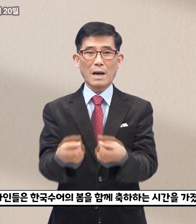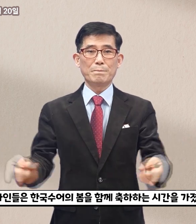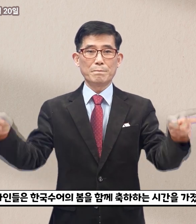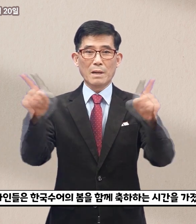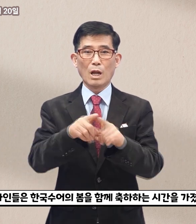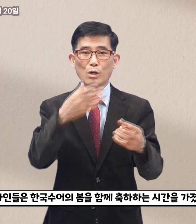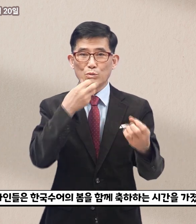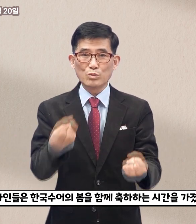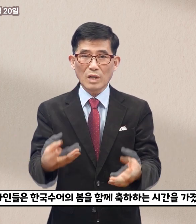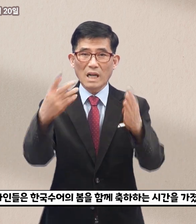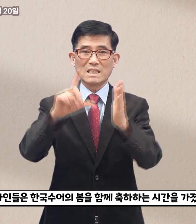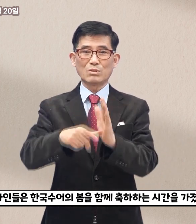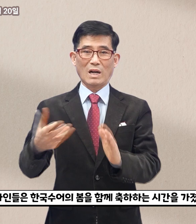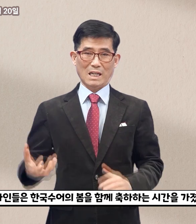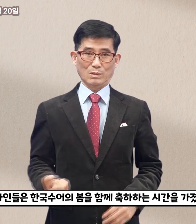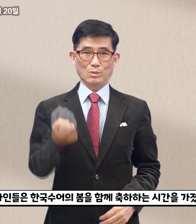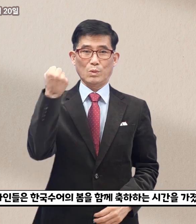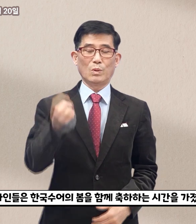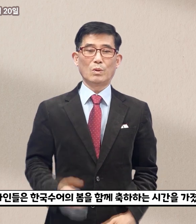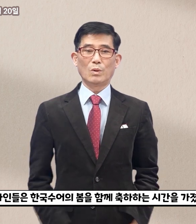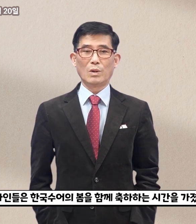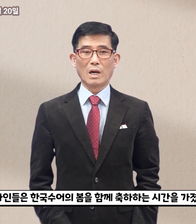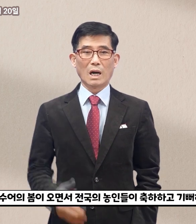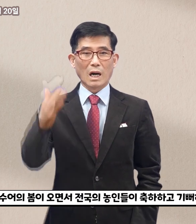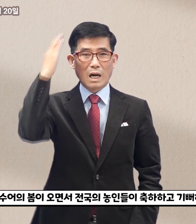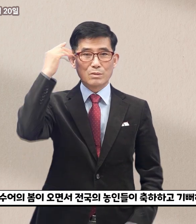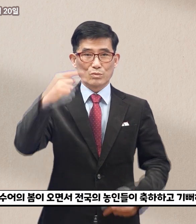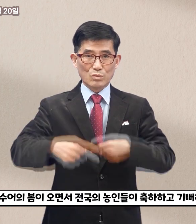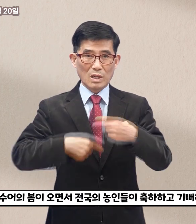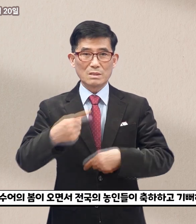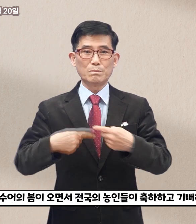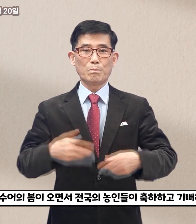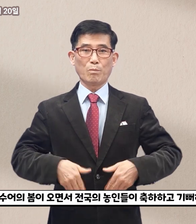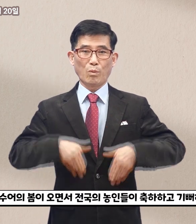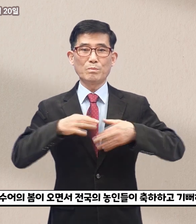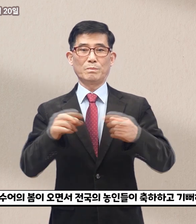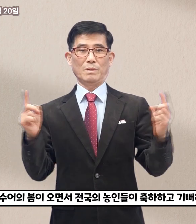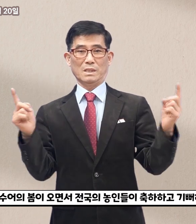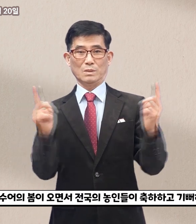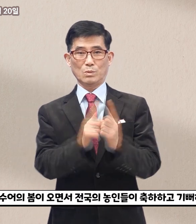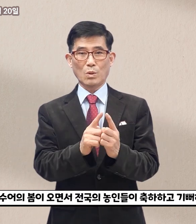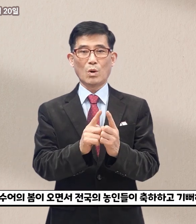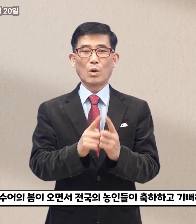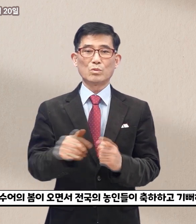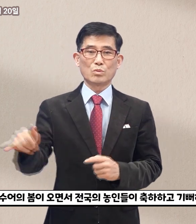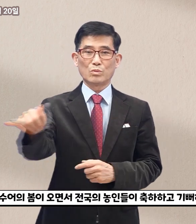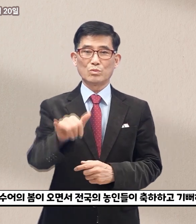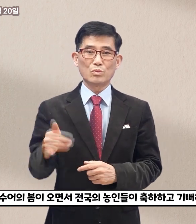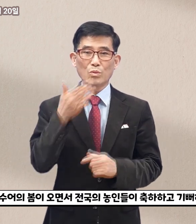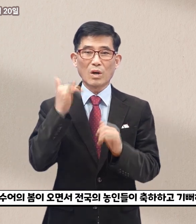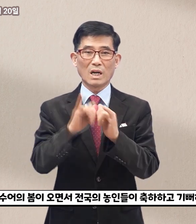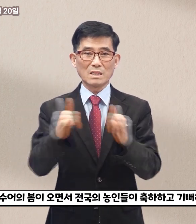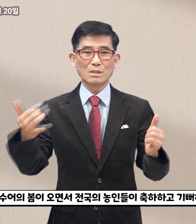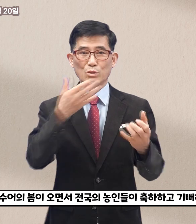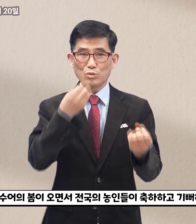축하하는 시간을 가졌습니다. 한국수어의 봄이 오면서 전국의 농인들이